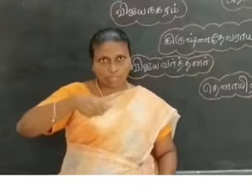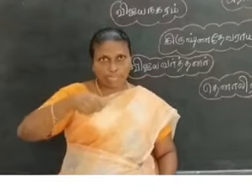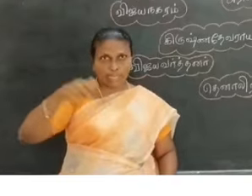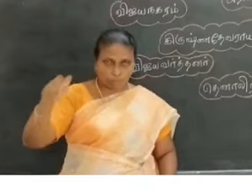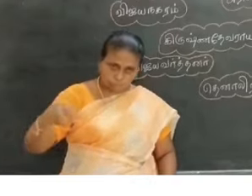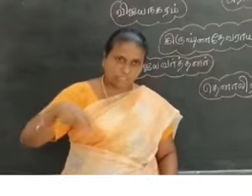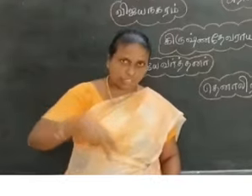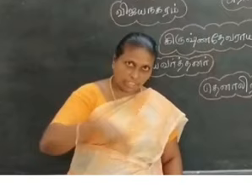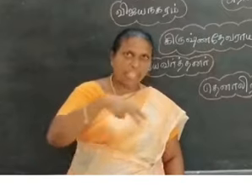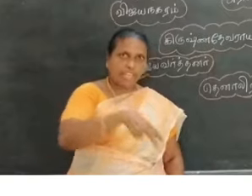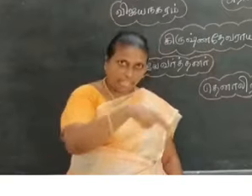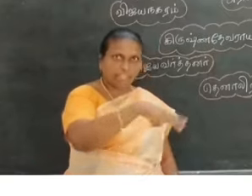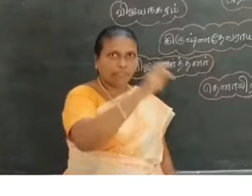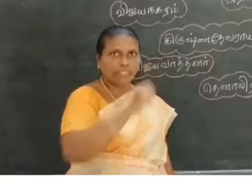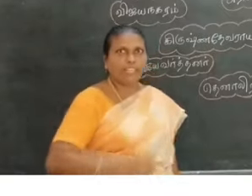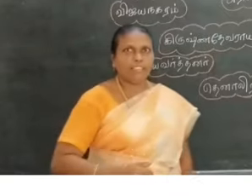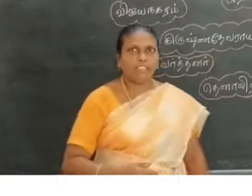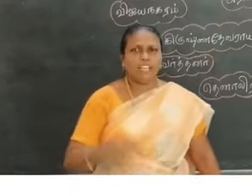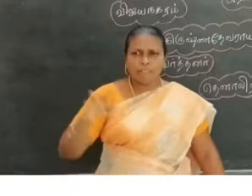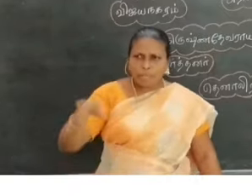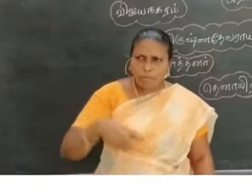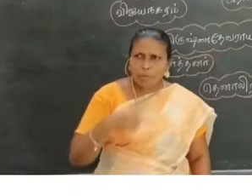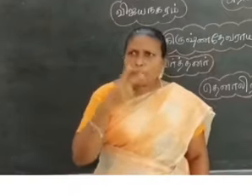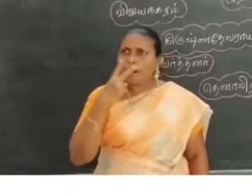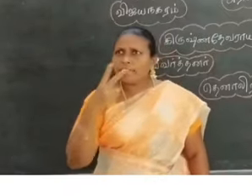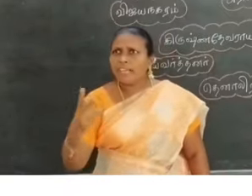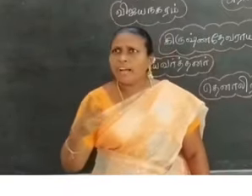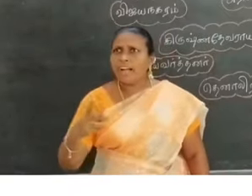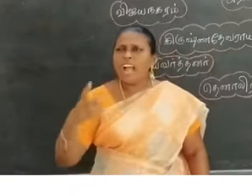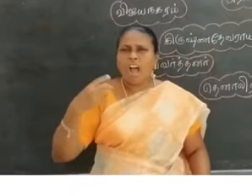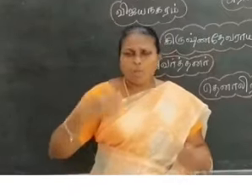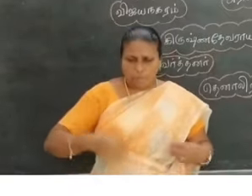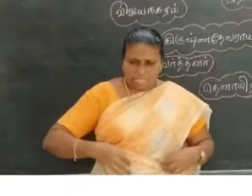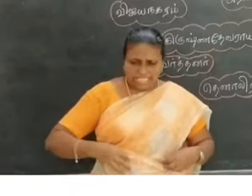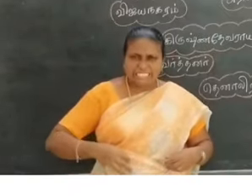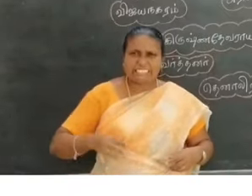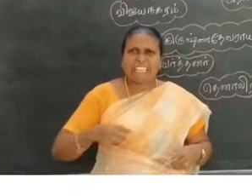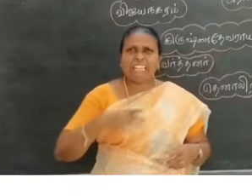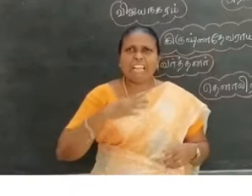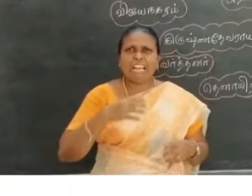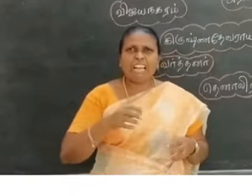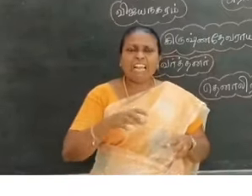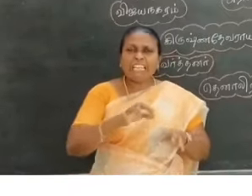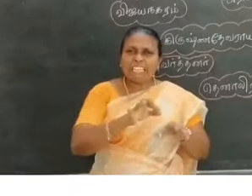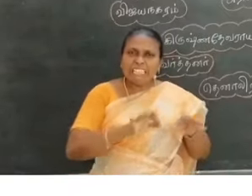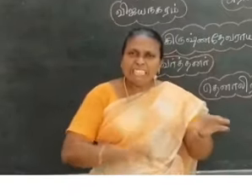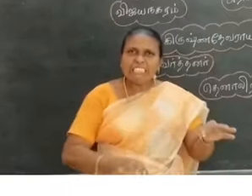குருவி கூட கையில பிடிச்சிட்டு நடந்து வந்தாரு. வரும்போது பார்த்தா அவருடைய ட்ரெஸ் எல்லாம்